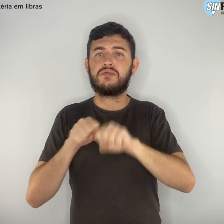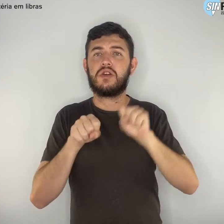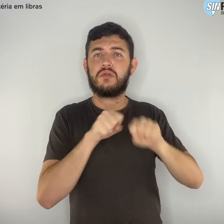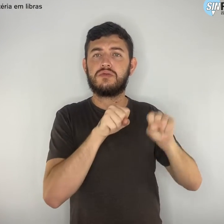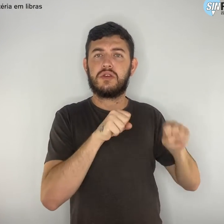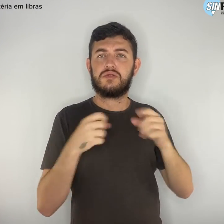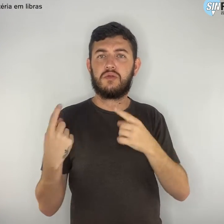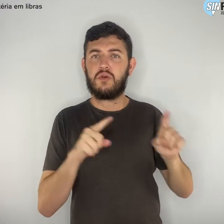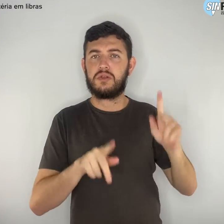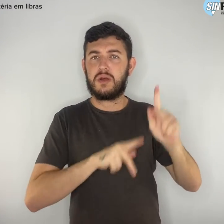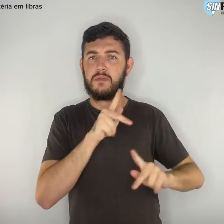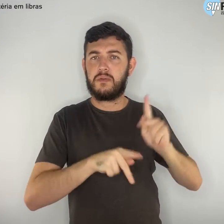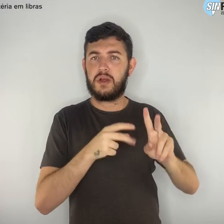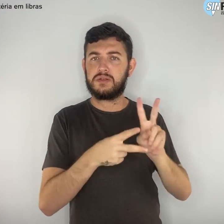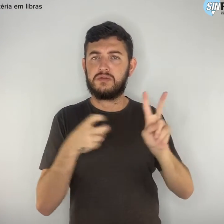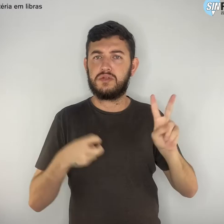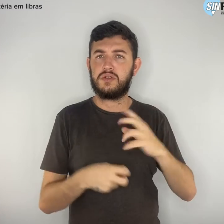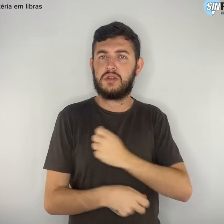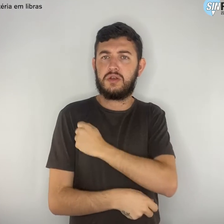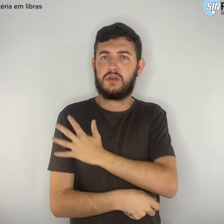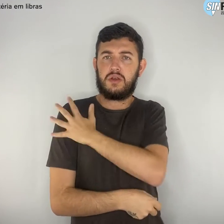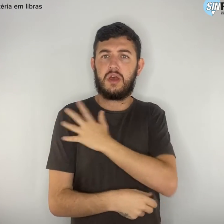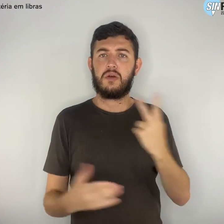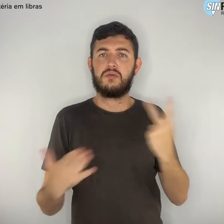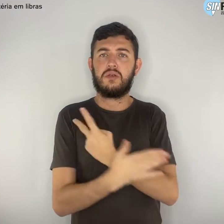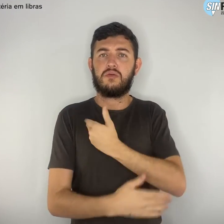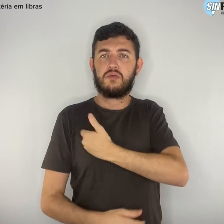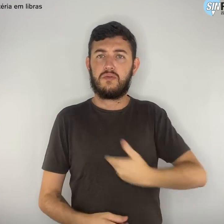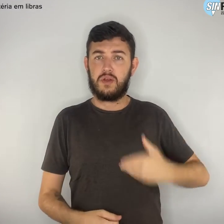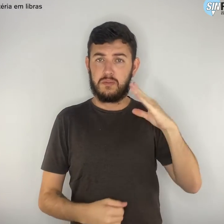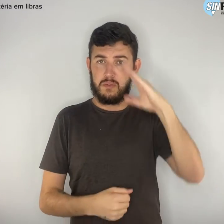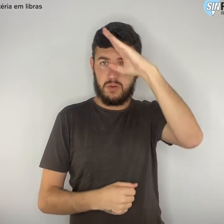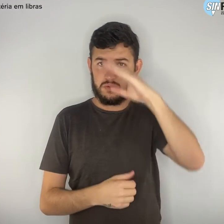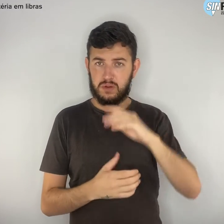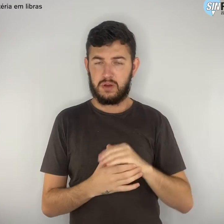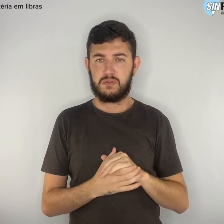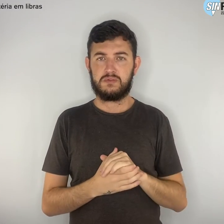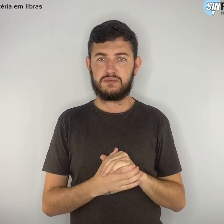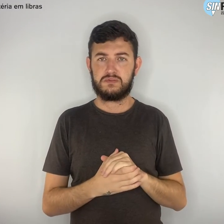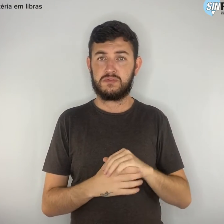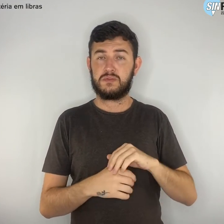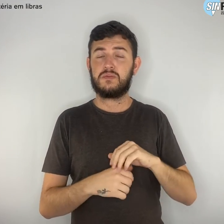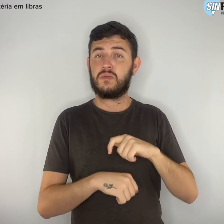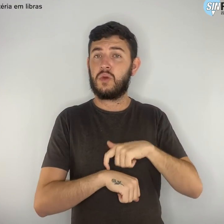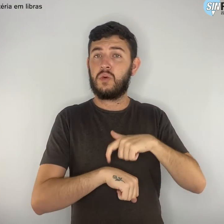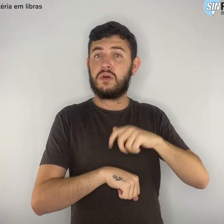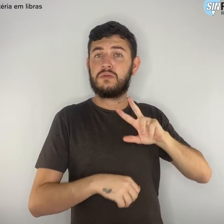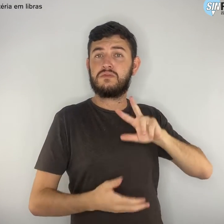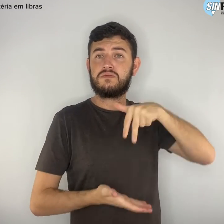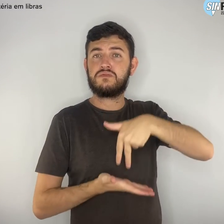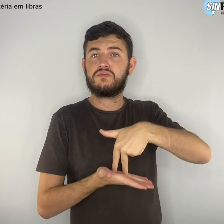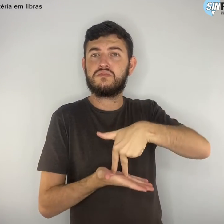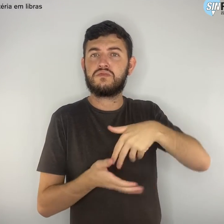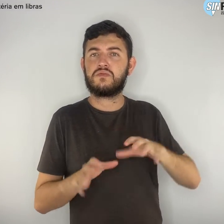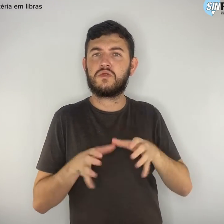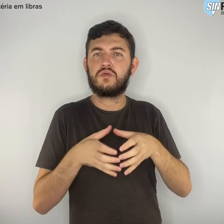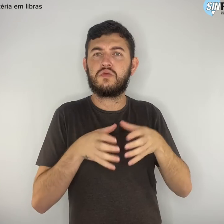o governo Jair Bolsonaro. Na chegada, a equipe constatou que não era somente o crime